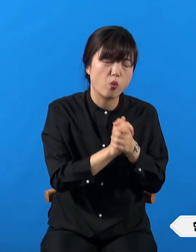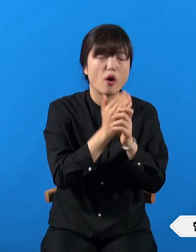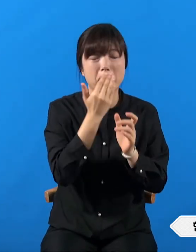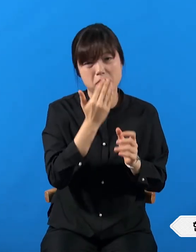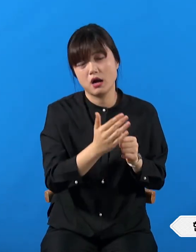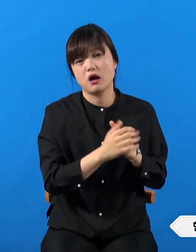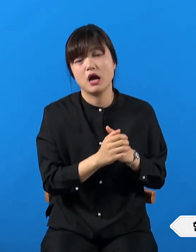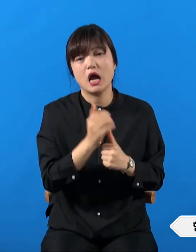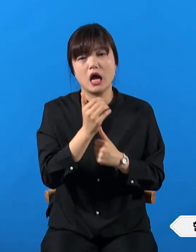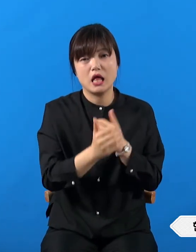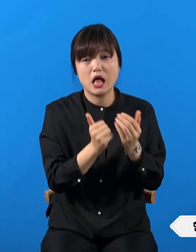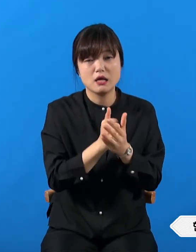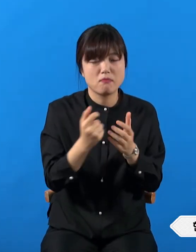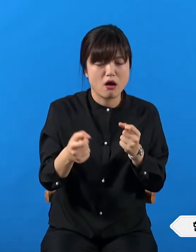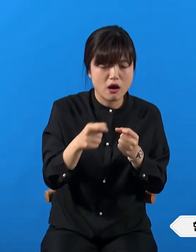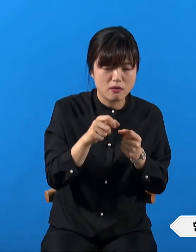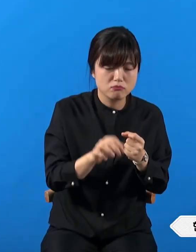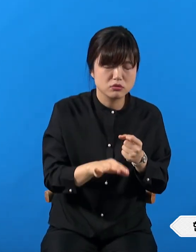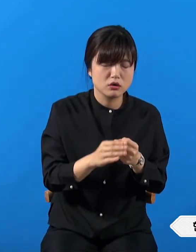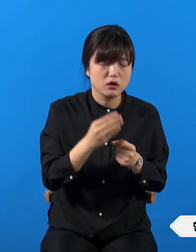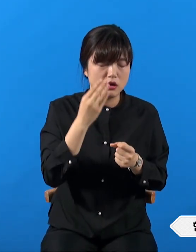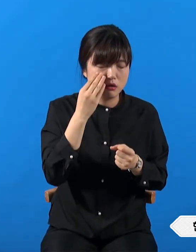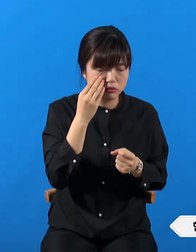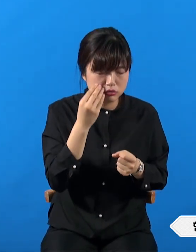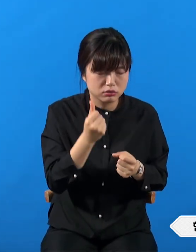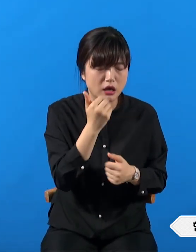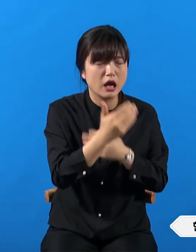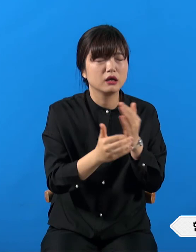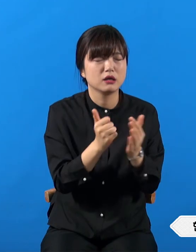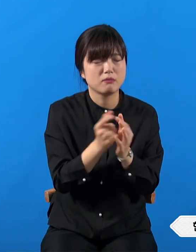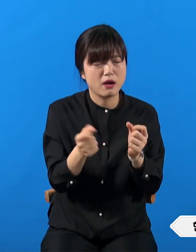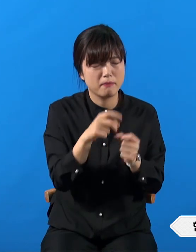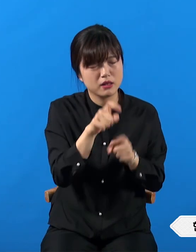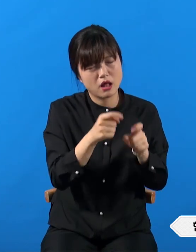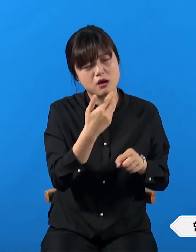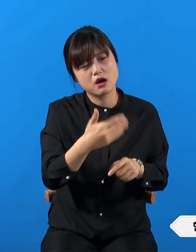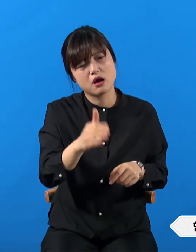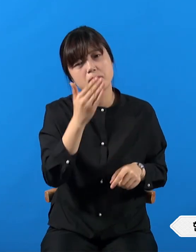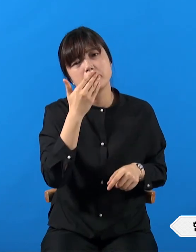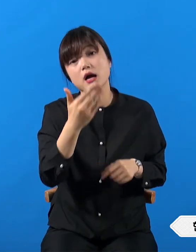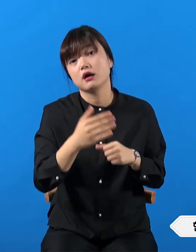흘러나옵니다. 하나님 앞으로 아무 막힘이 없이 나아갈 수가 있습니다.